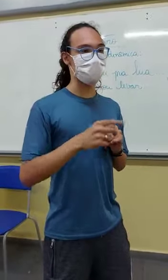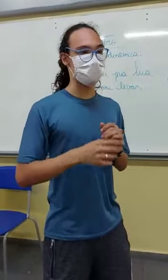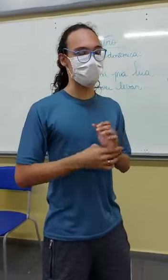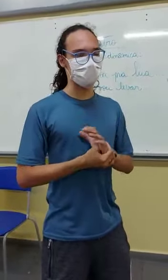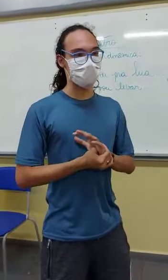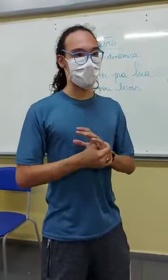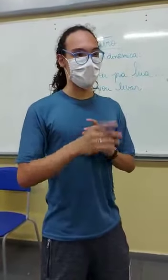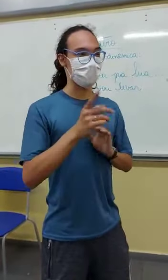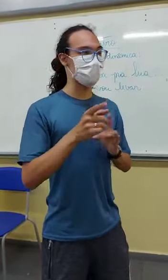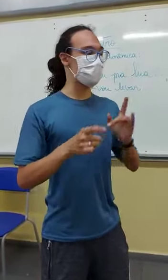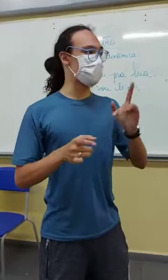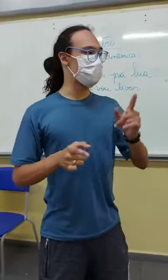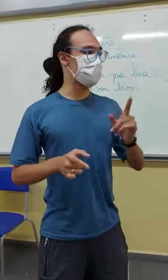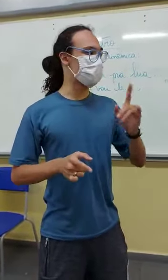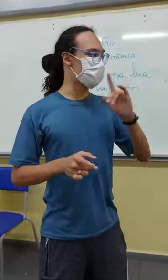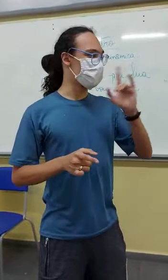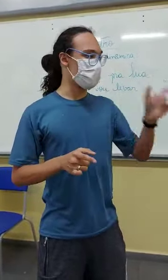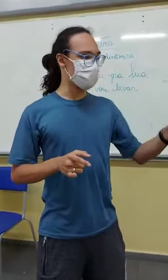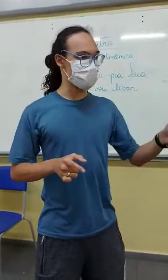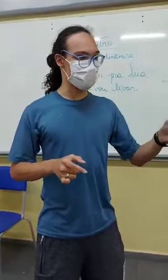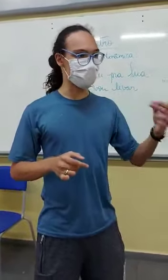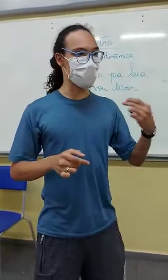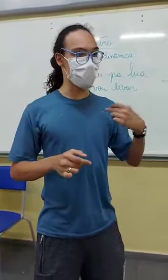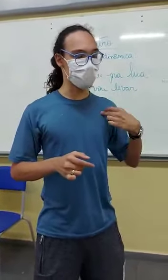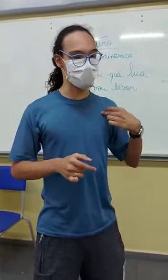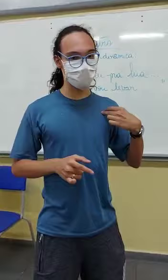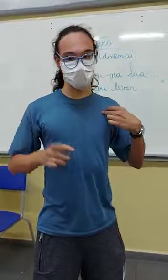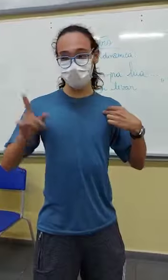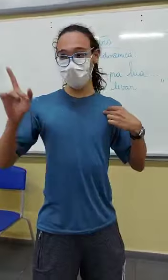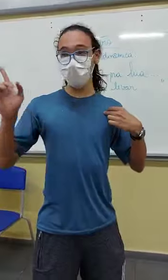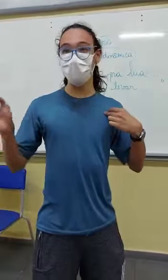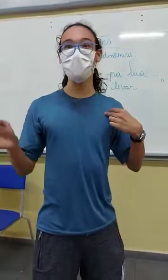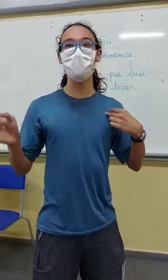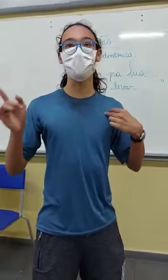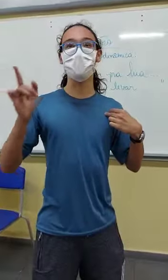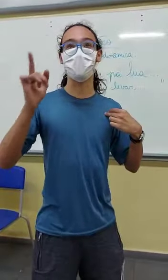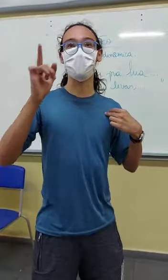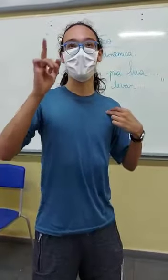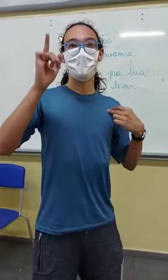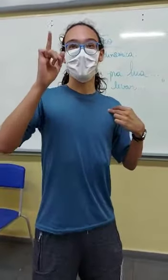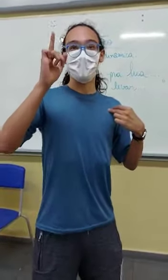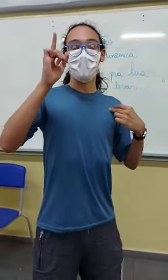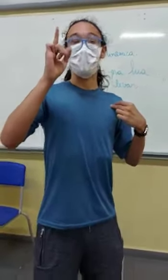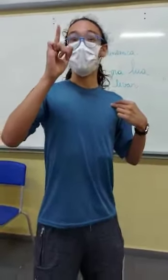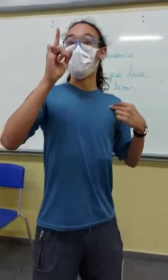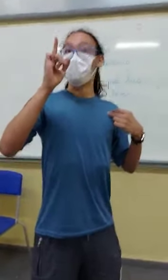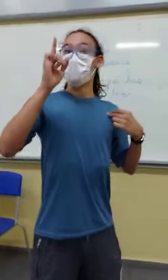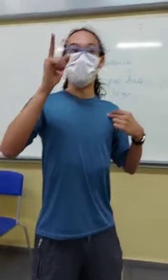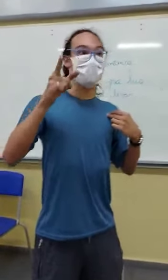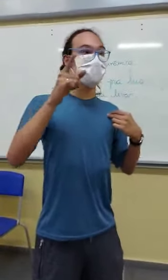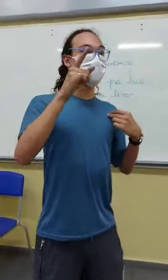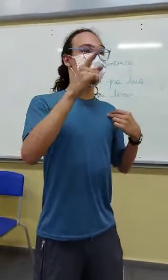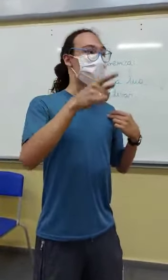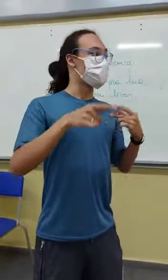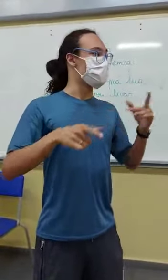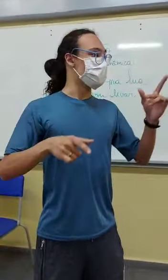chinelo, meu celular, minha garrafinha, meu óculos, minha televisão, meu ventilador, meu Bench TV,